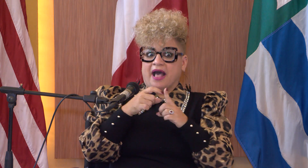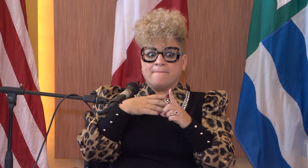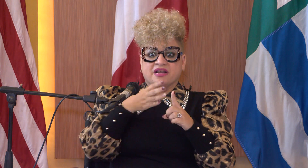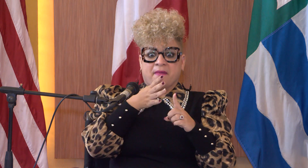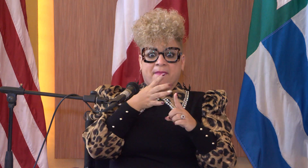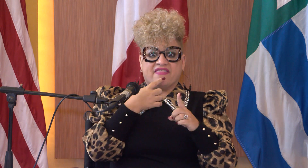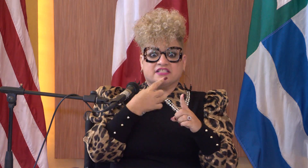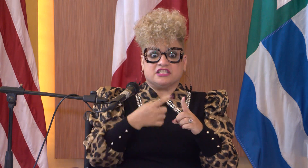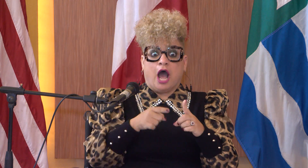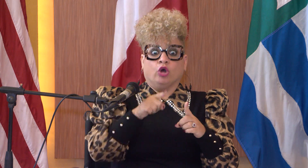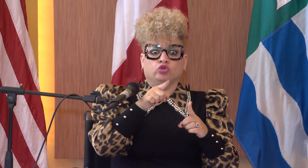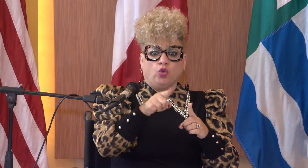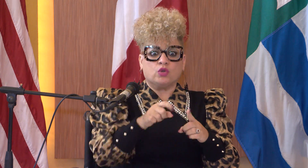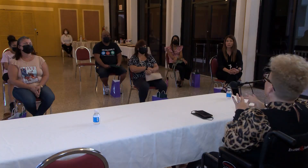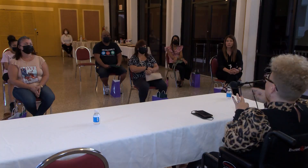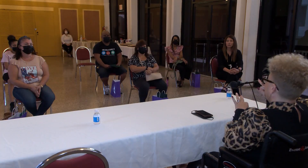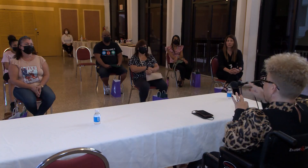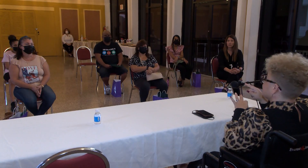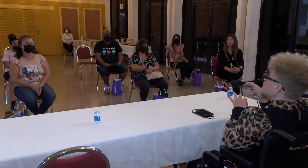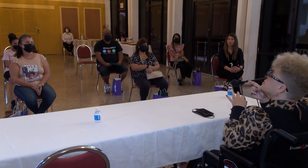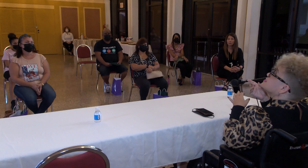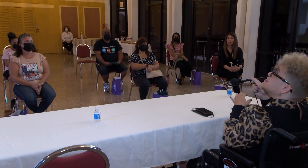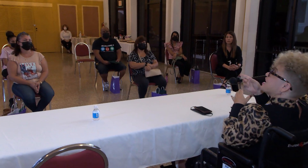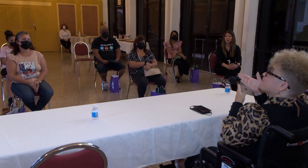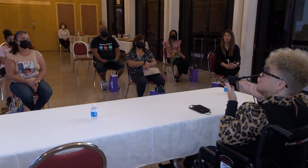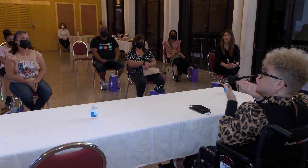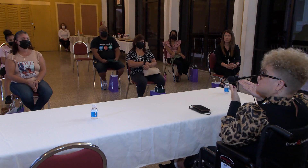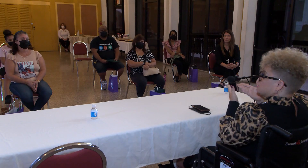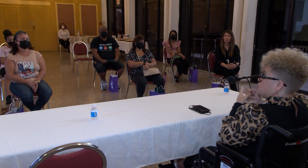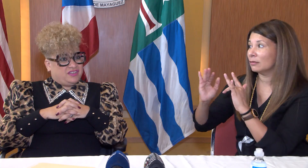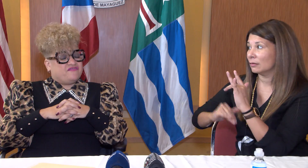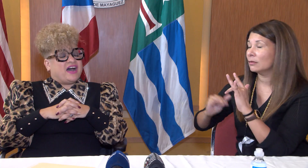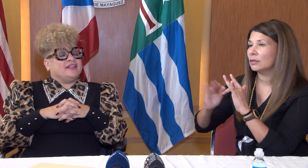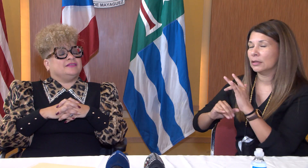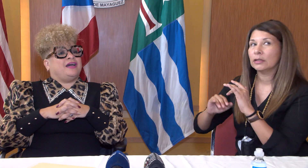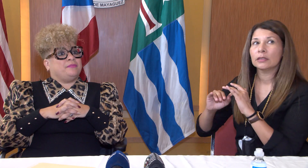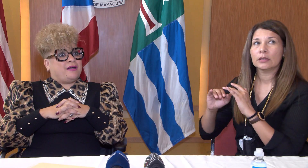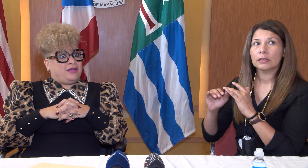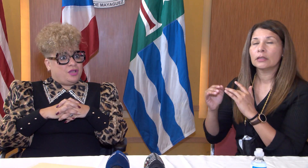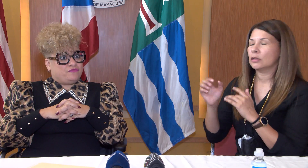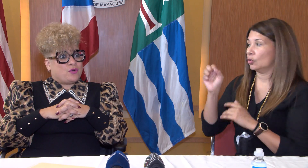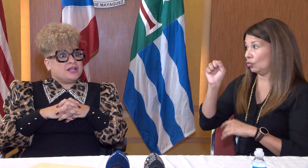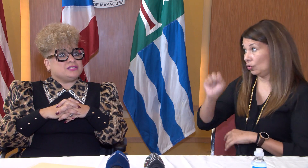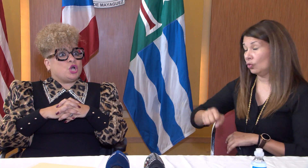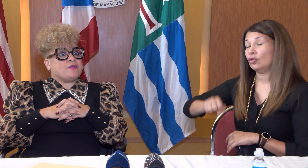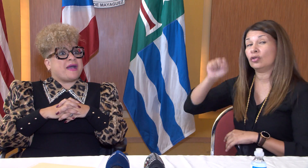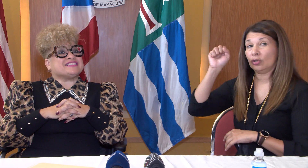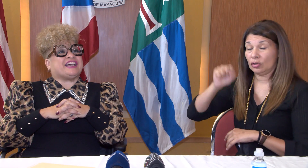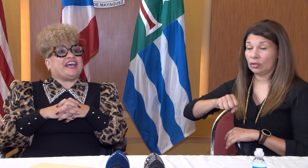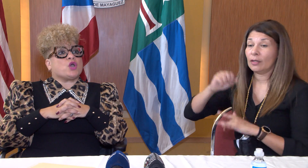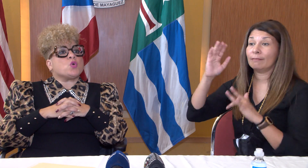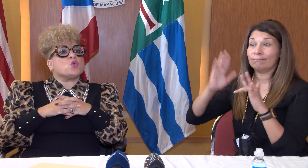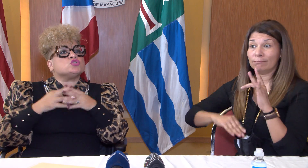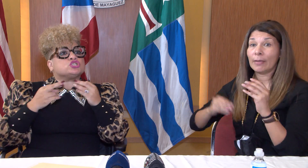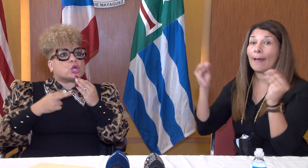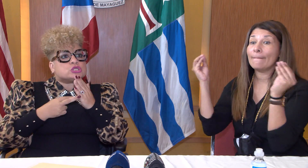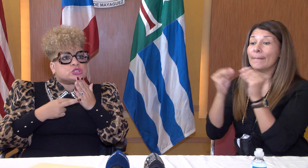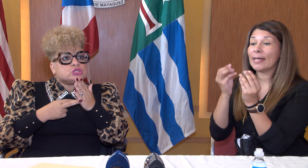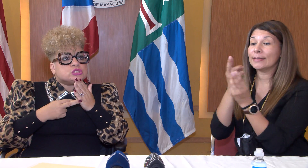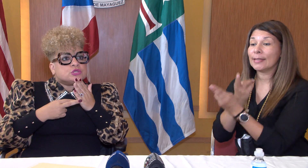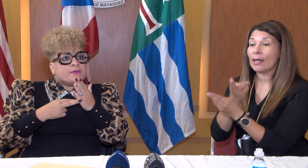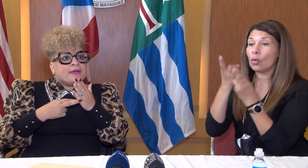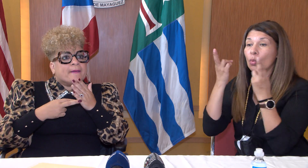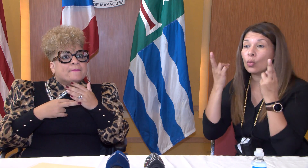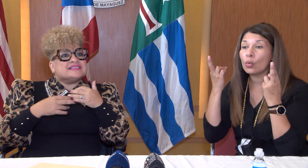quien destacó la necesidad de más recursos para la comunidad sorda del país. Falta más cuento y más recursos